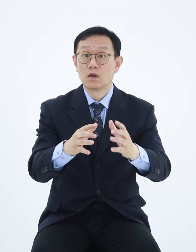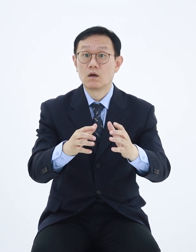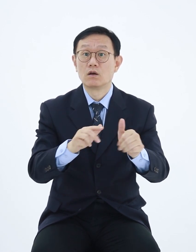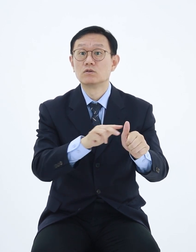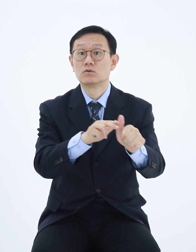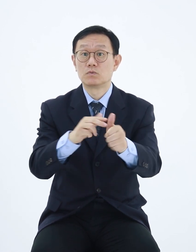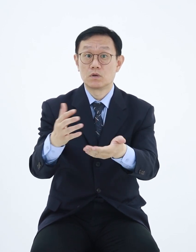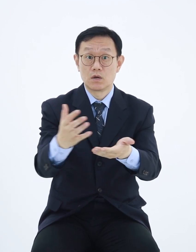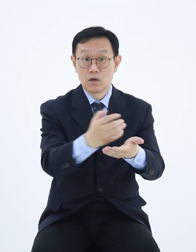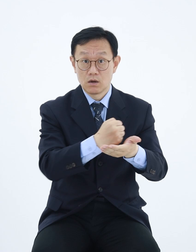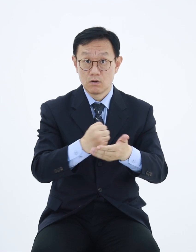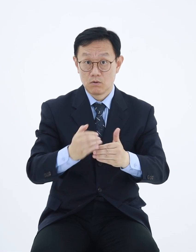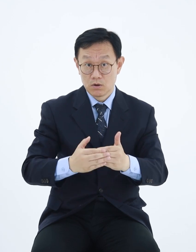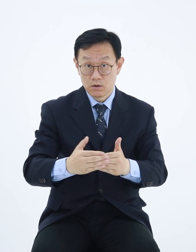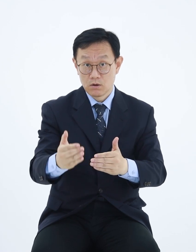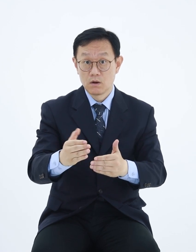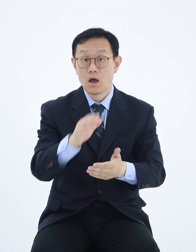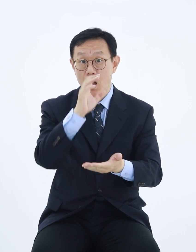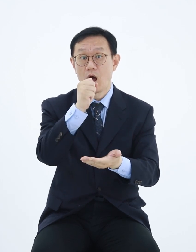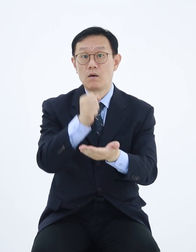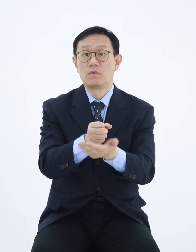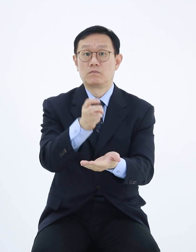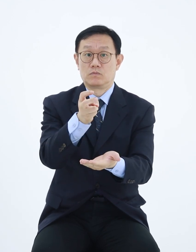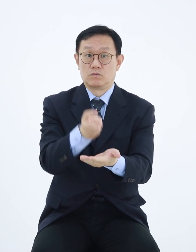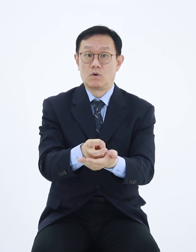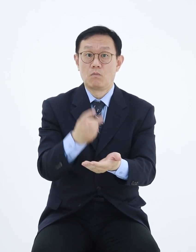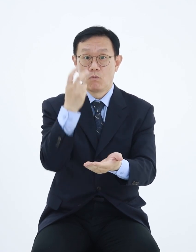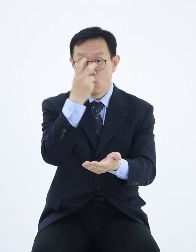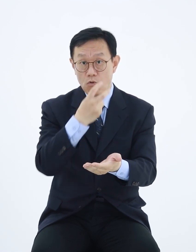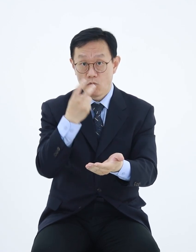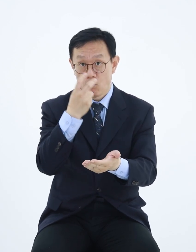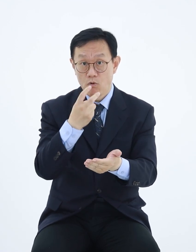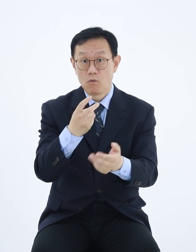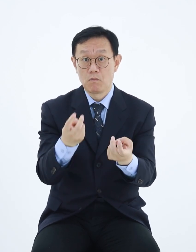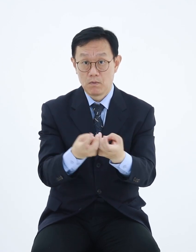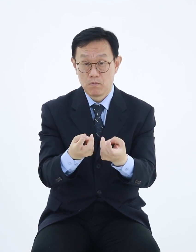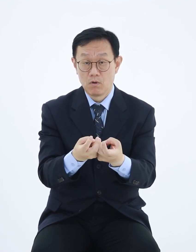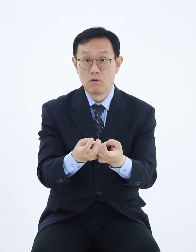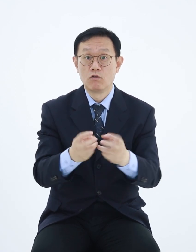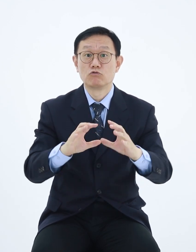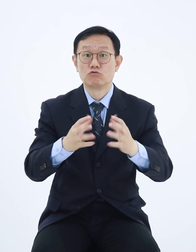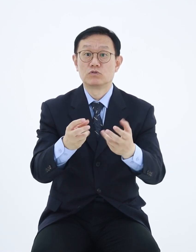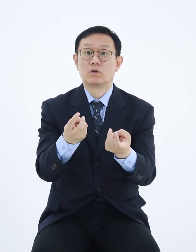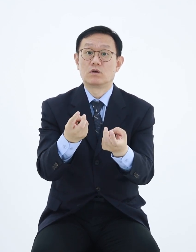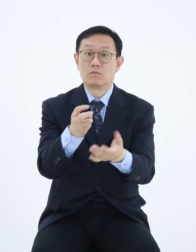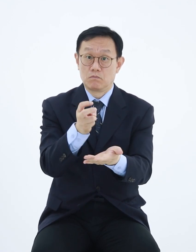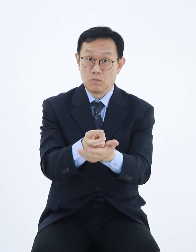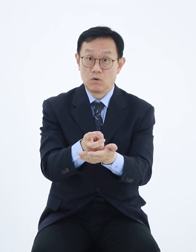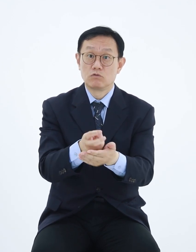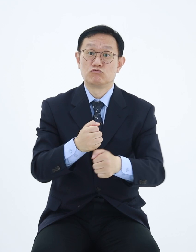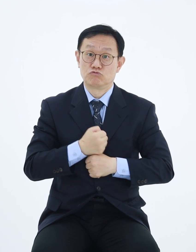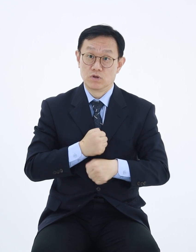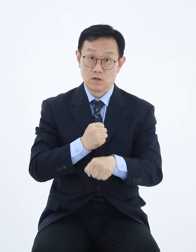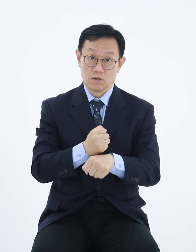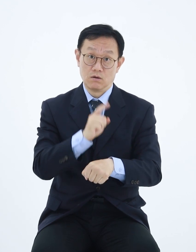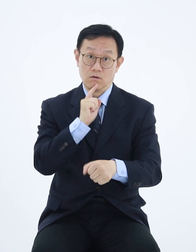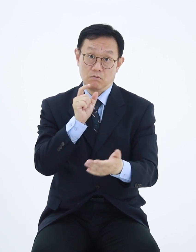정보를 수집하는 과정에서 합법적인 보호수단 및 국제규범을 준수해야 한다고 명시하고 있습니다. 이에